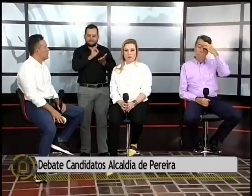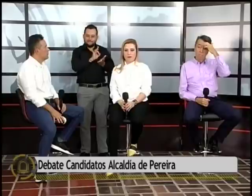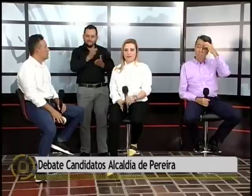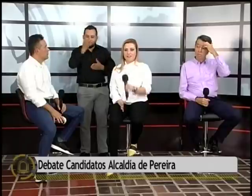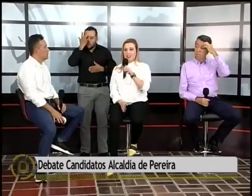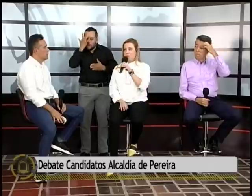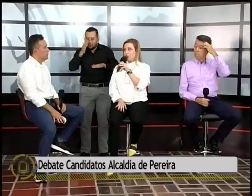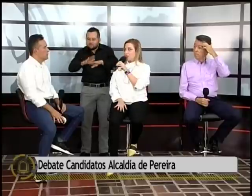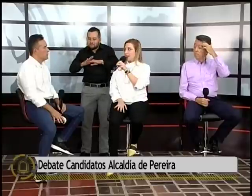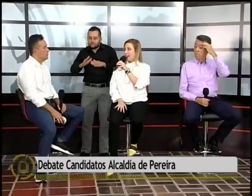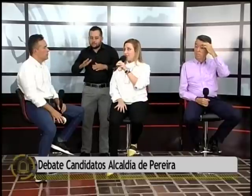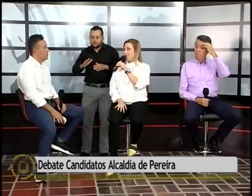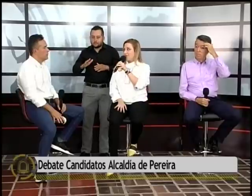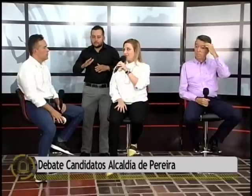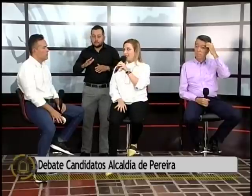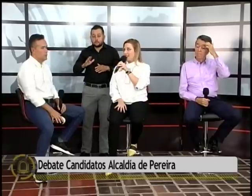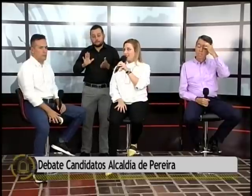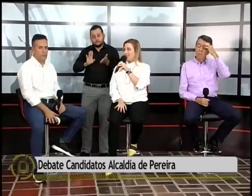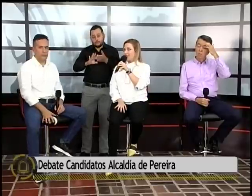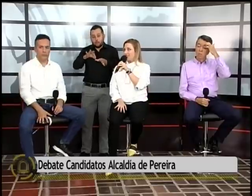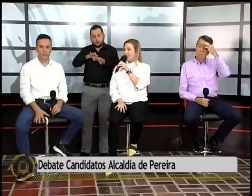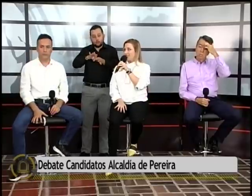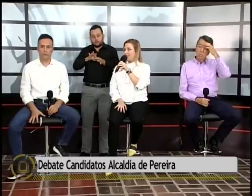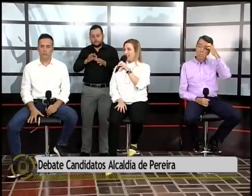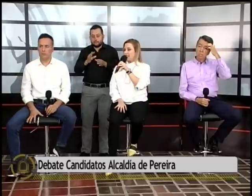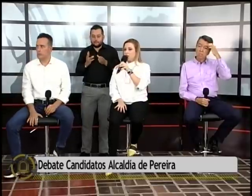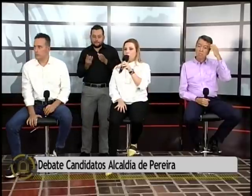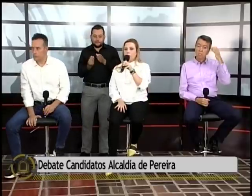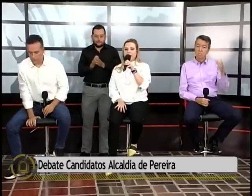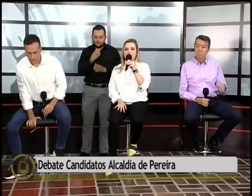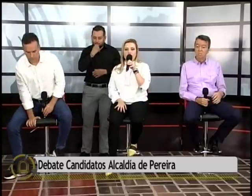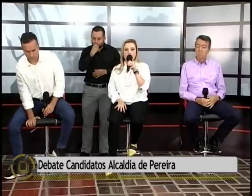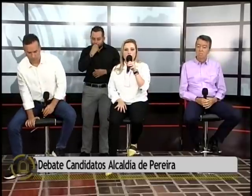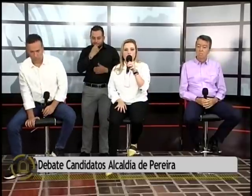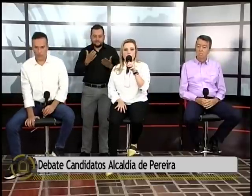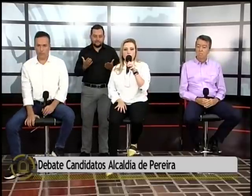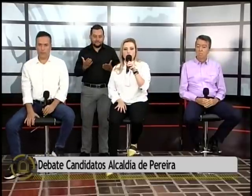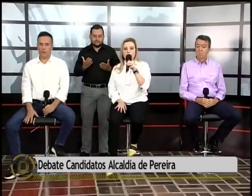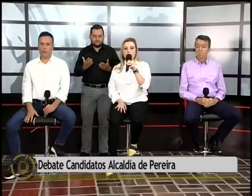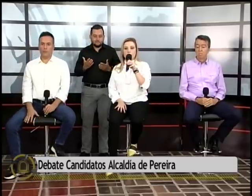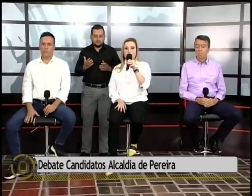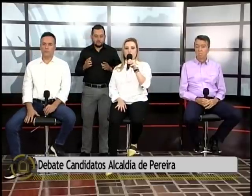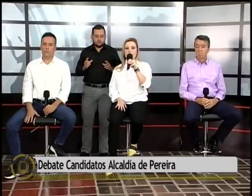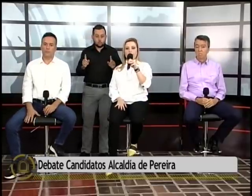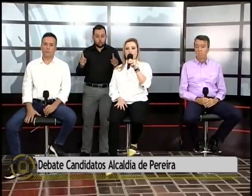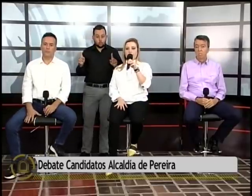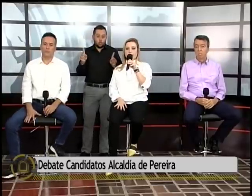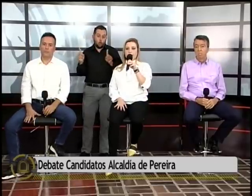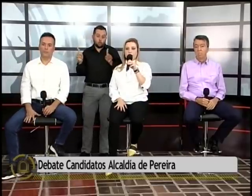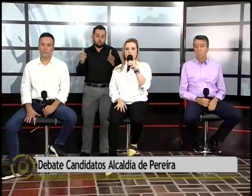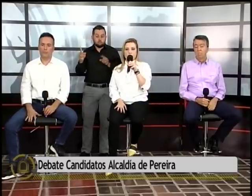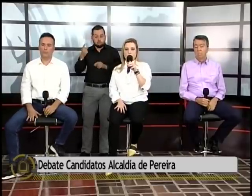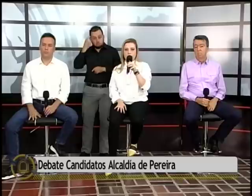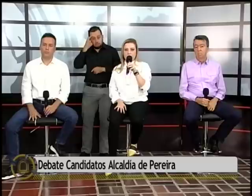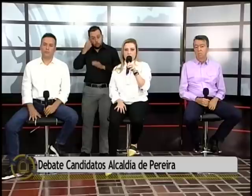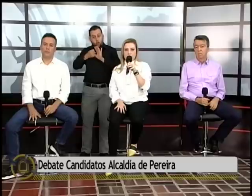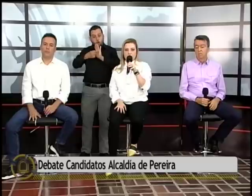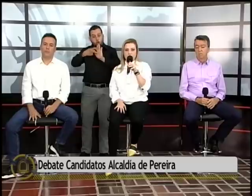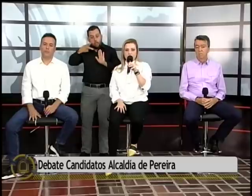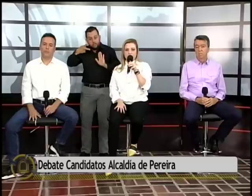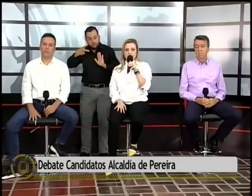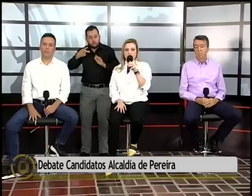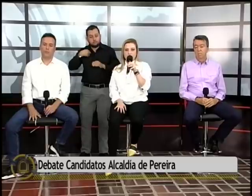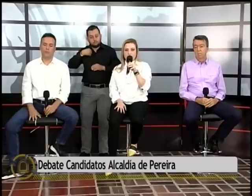y por qué? El voto es secreto. No. No, pienso que los dos tienen hoja de vida, tienen